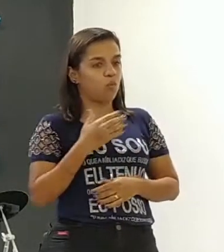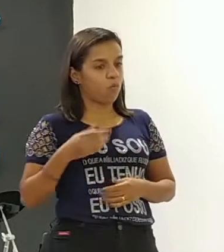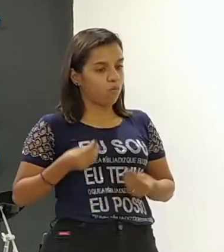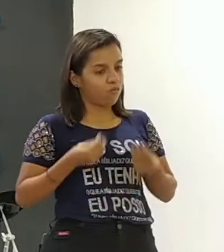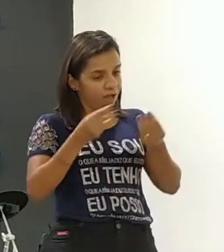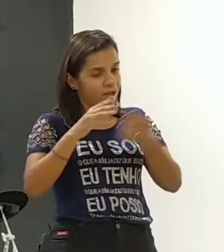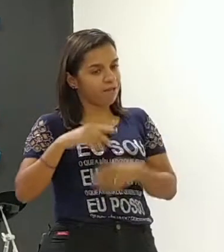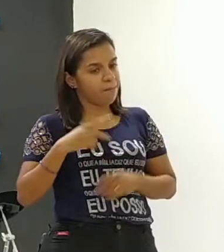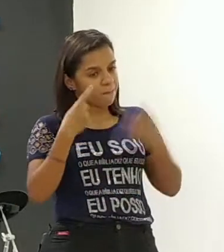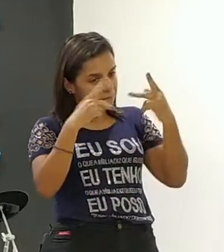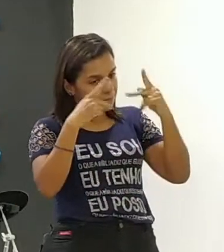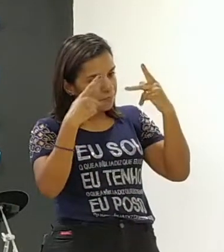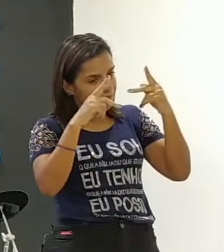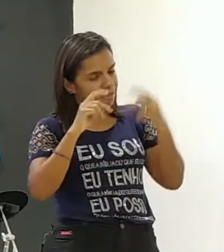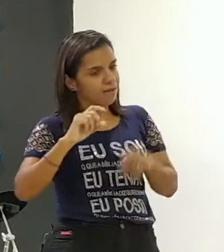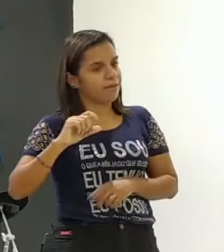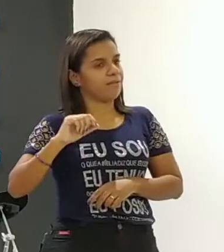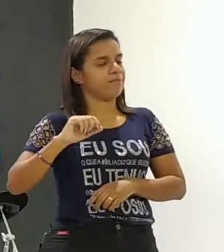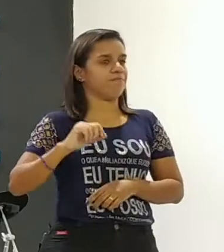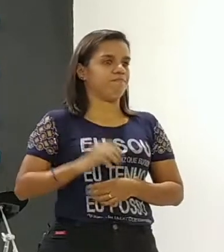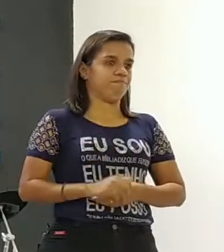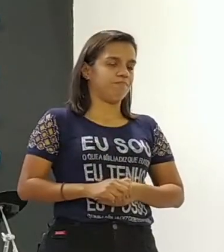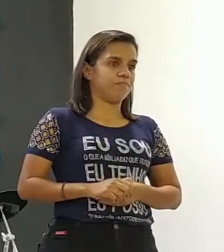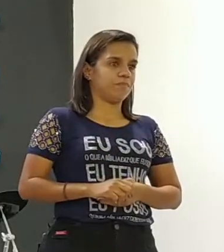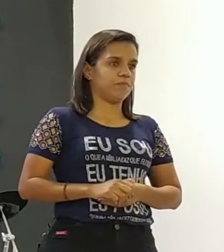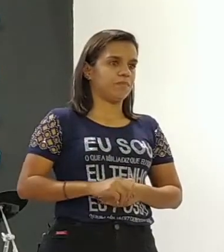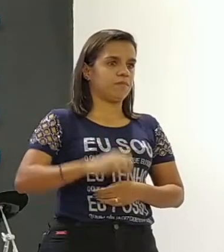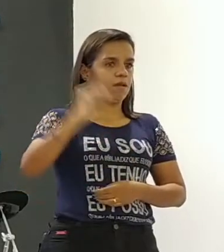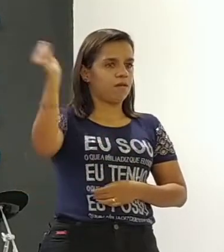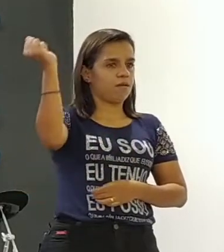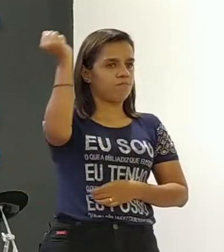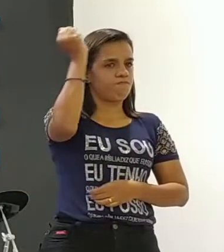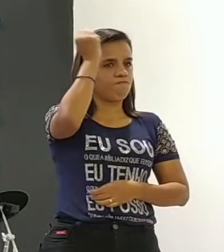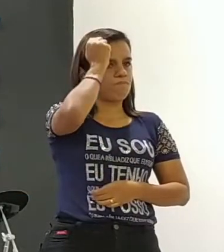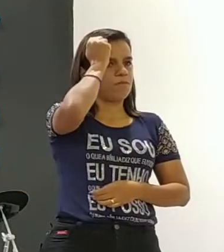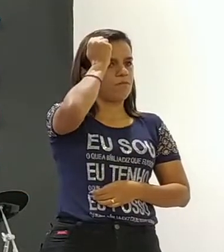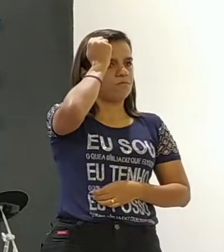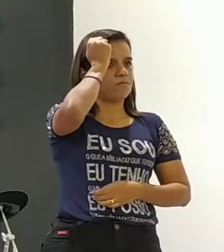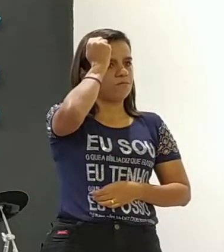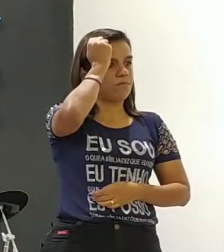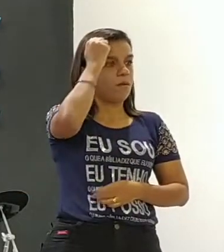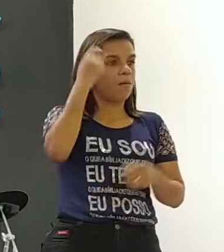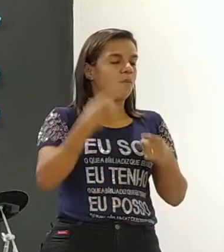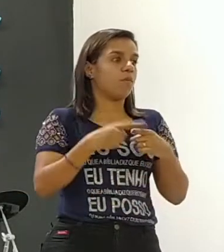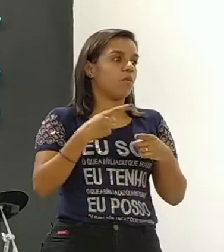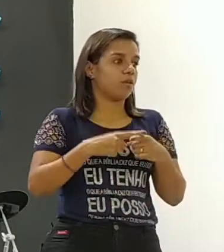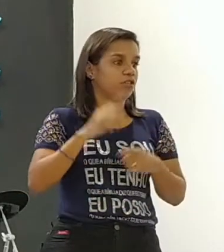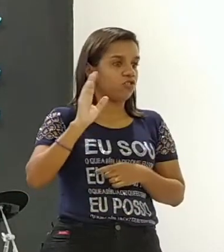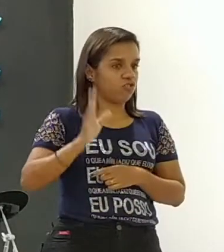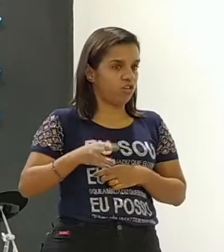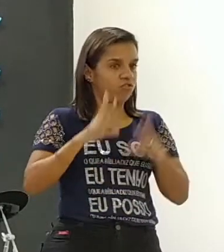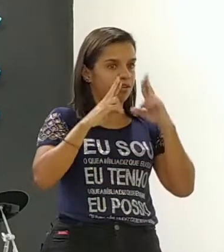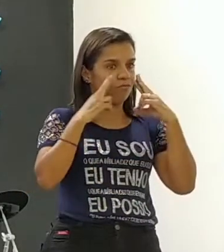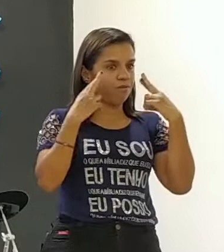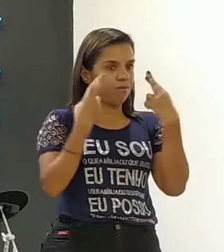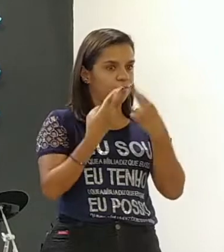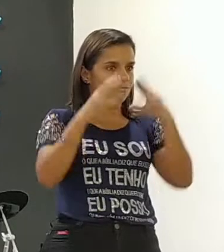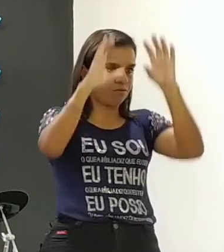é tua. Fala da palavra de Deus, João. Sim, Senhor, arrependei-vos, pois é chegado o reino dos céus.